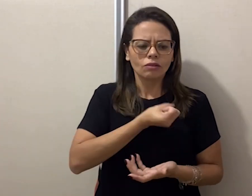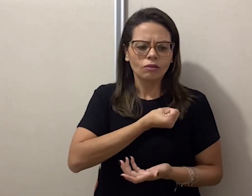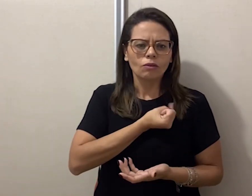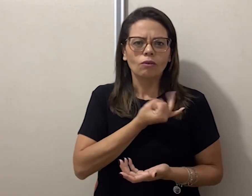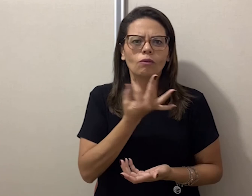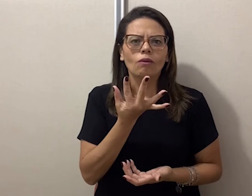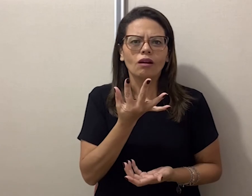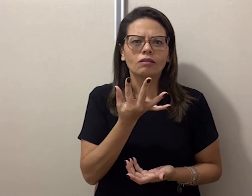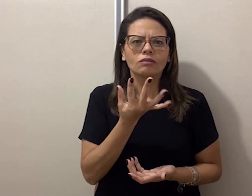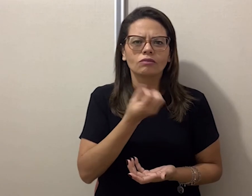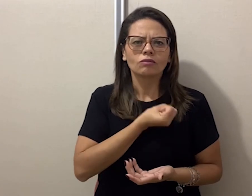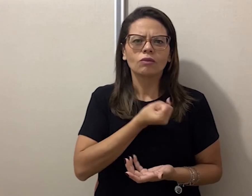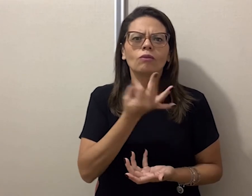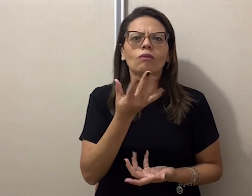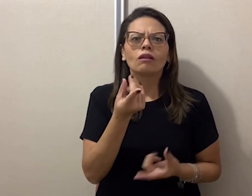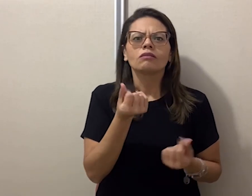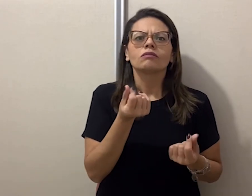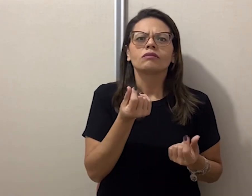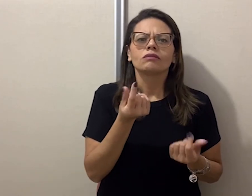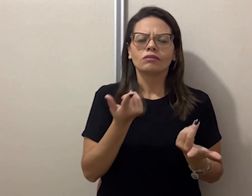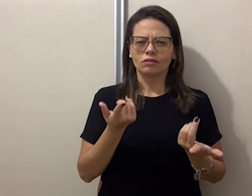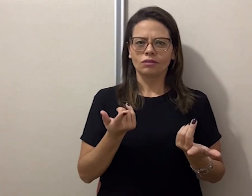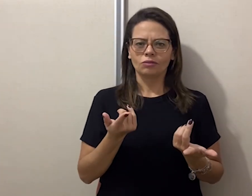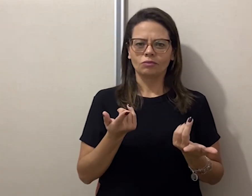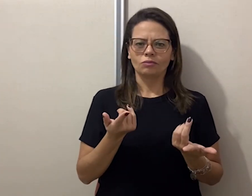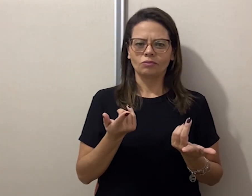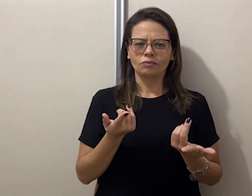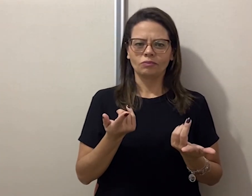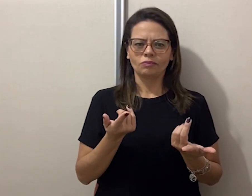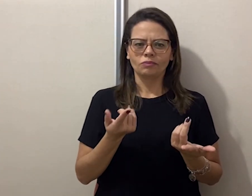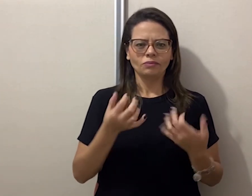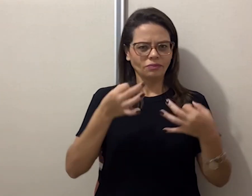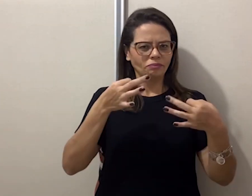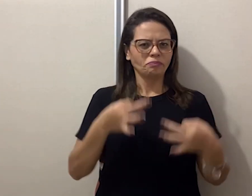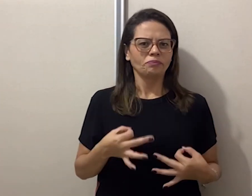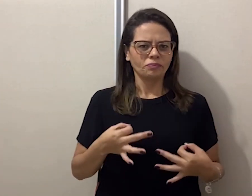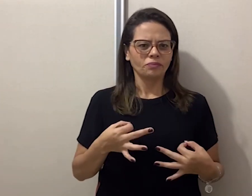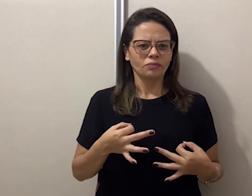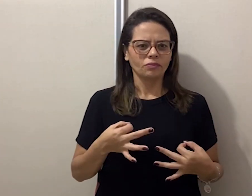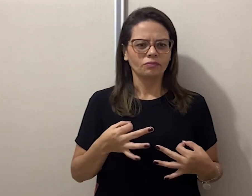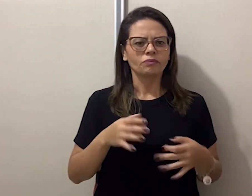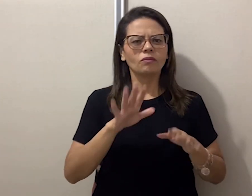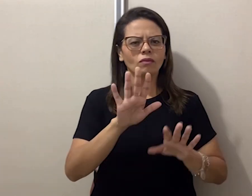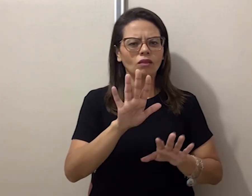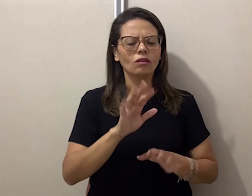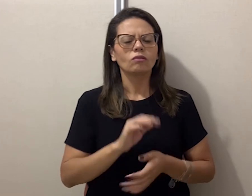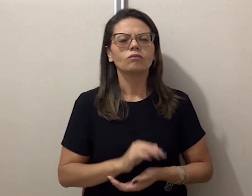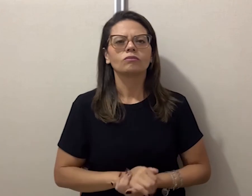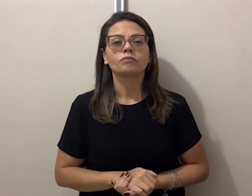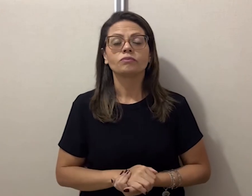sucessivamente. Você conseguiu perceber? É a quantidade de dinheiro que eu estou explicando, certo?